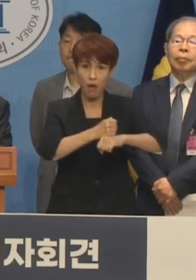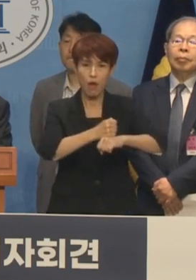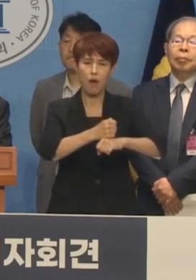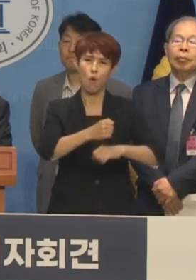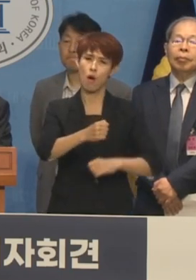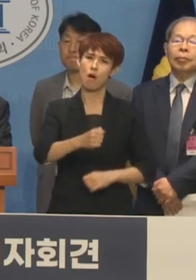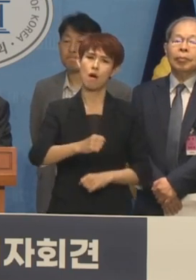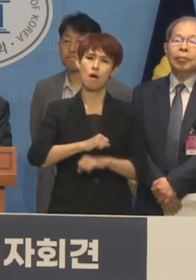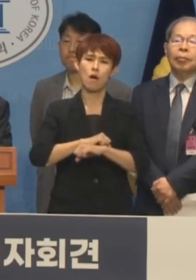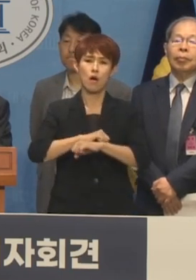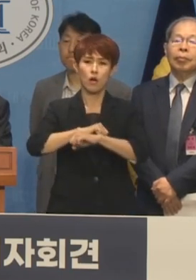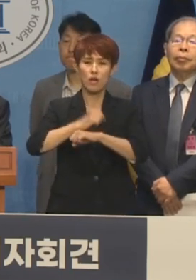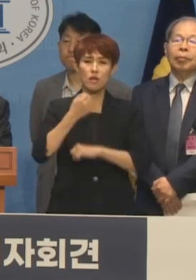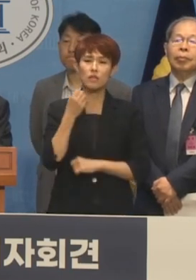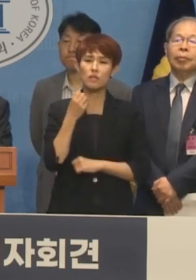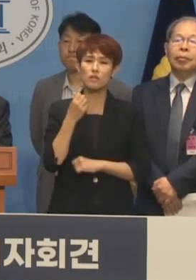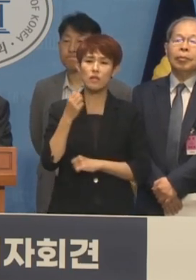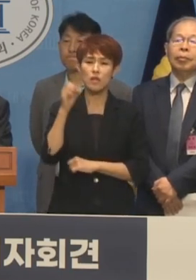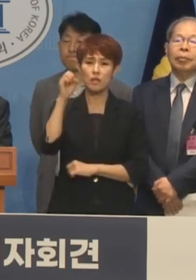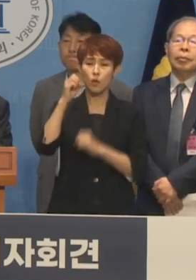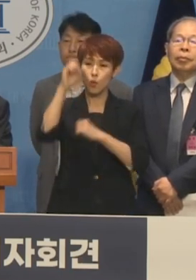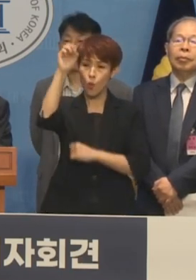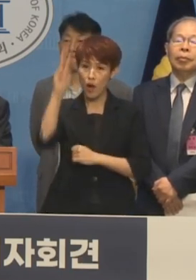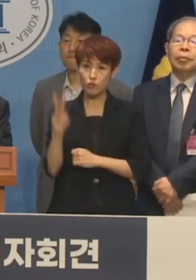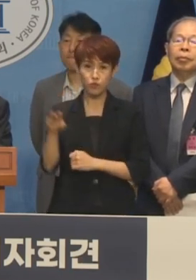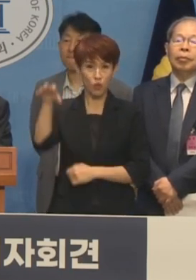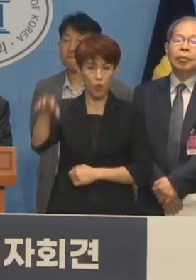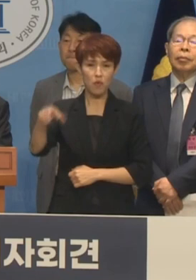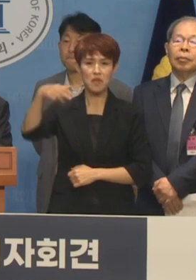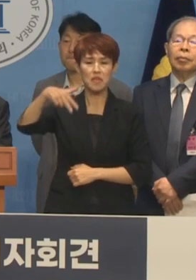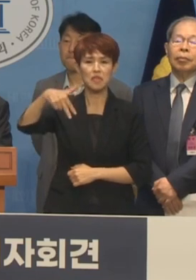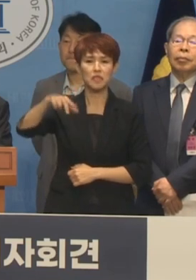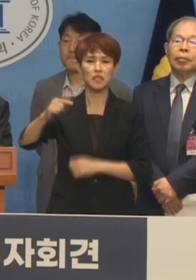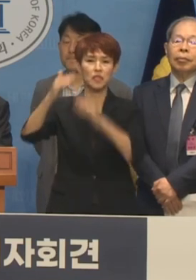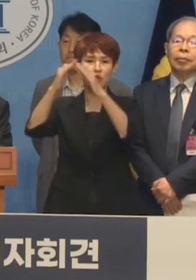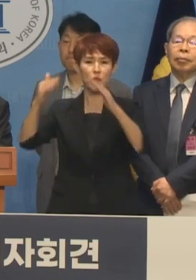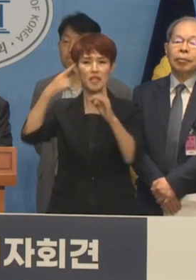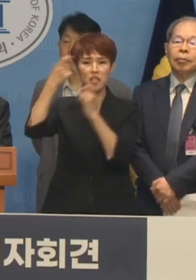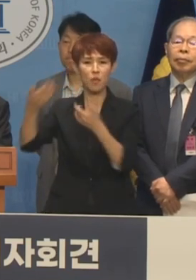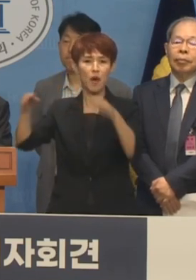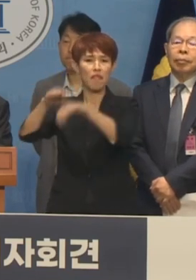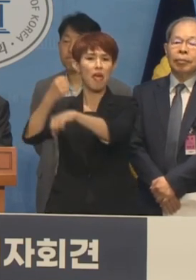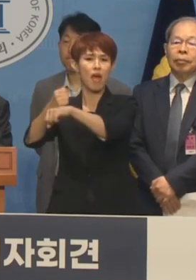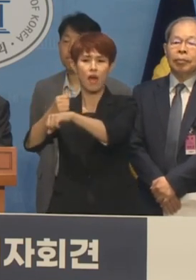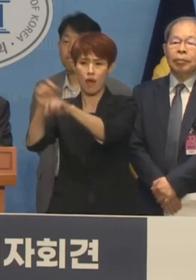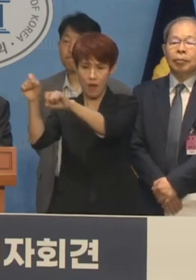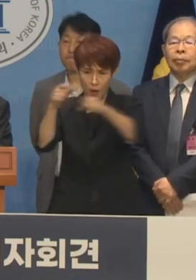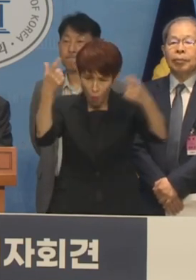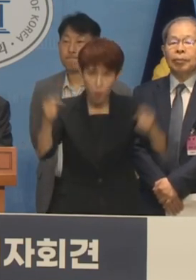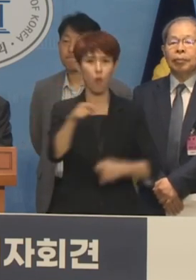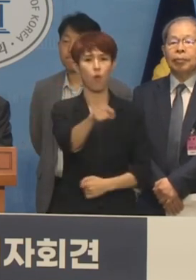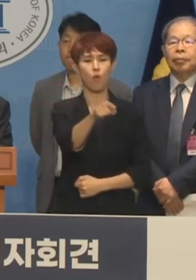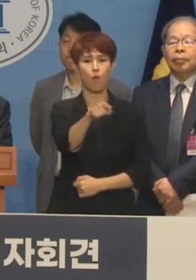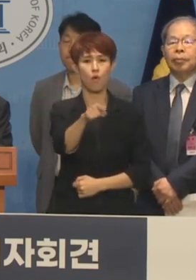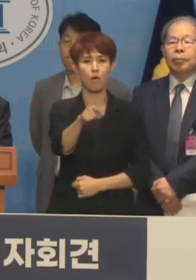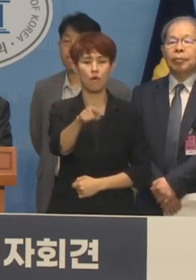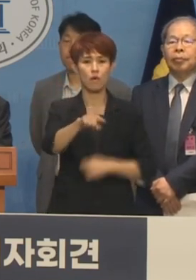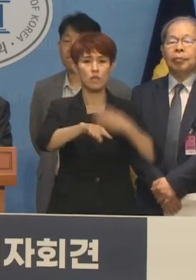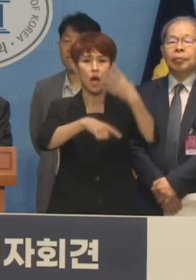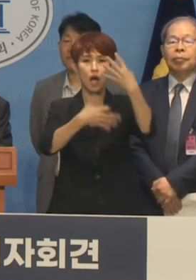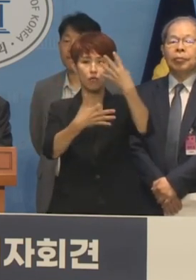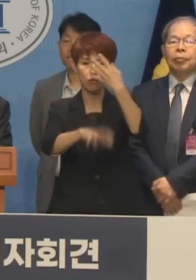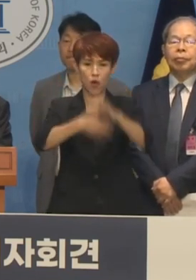광주 금남로에 전두환 기념관을 세우겠다는 거나 마찬가지라고 생각합니다. 그리고 4월 혁명에 가는